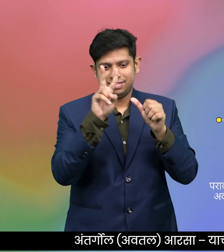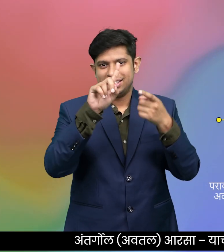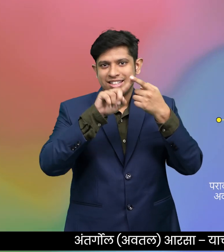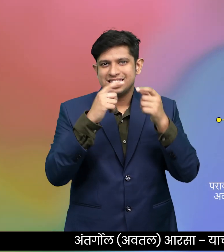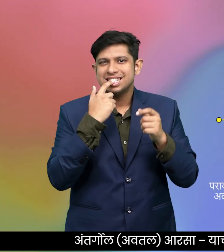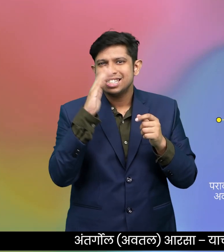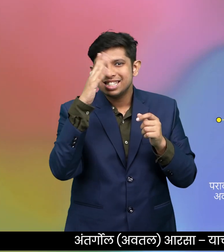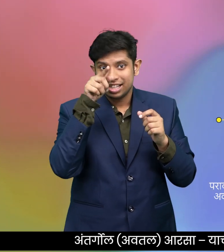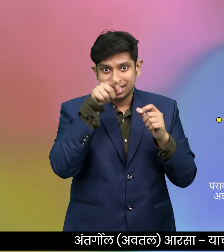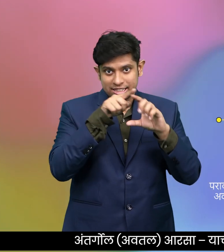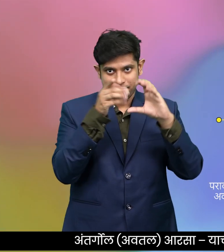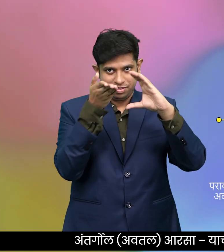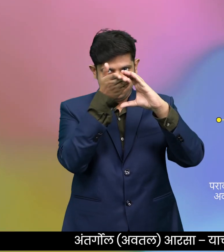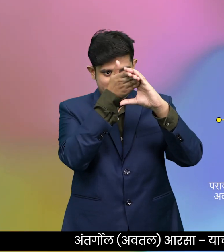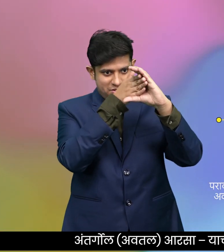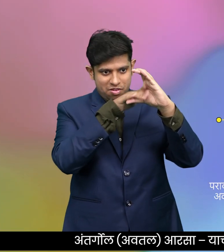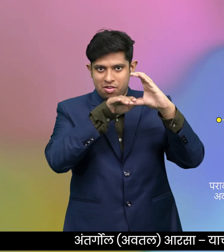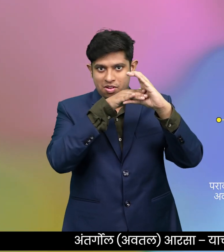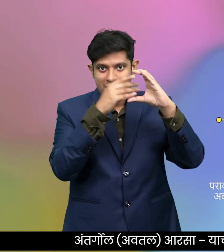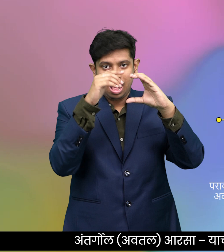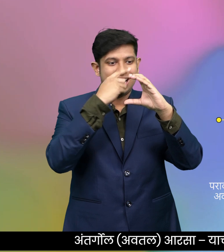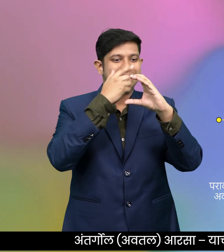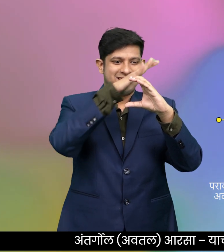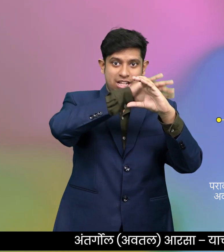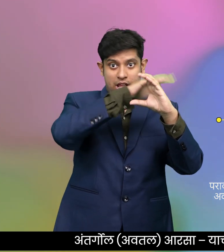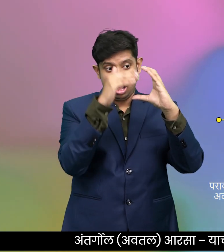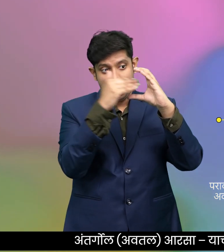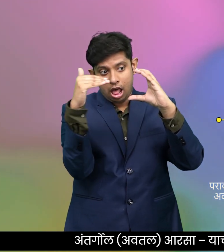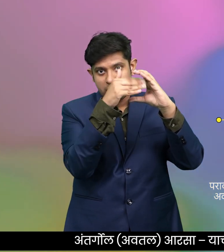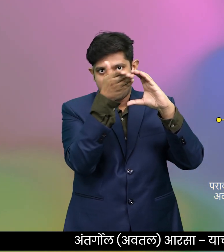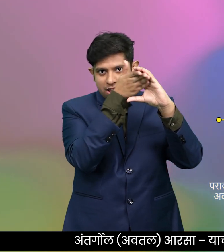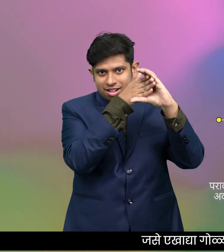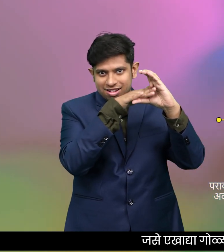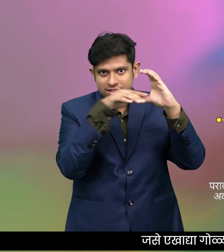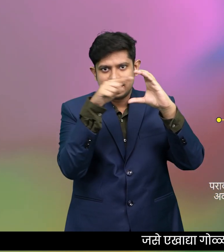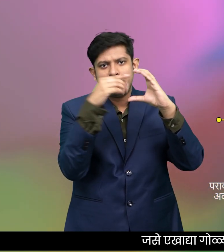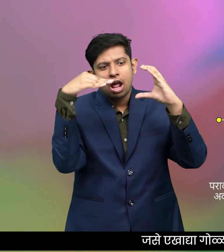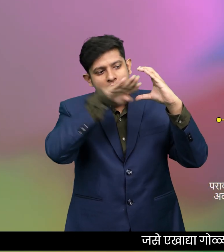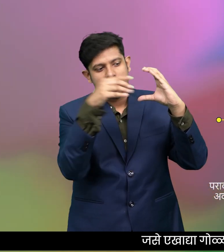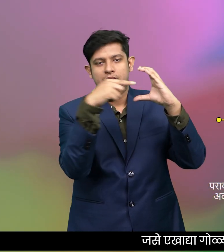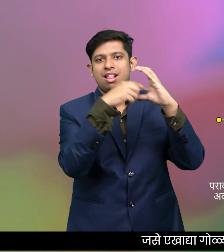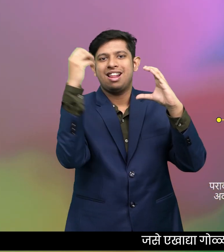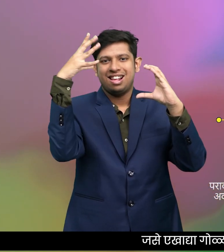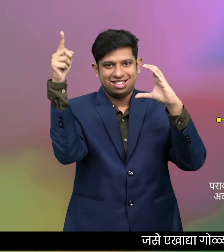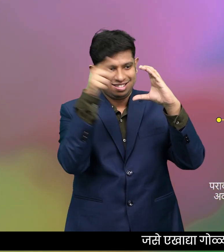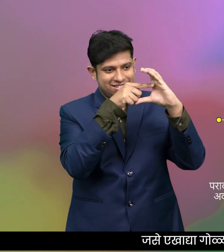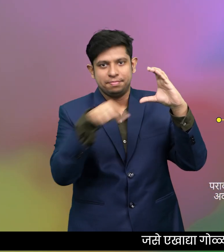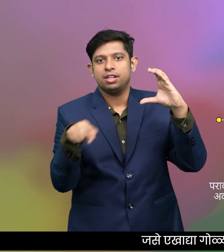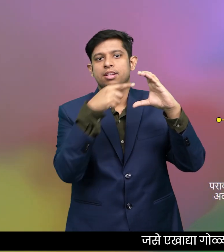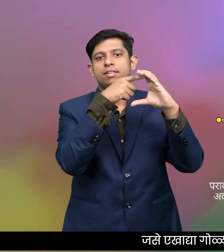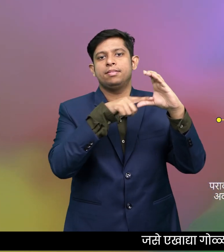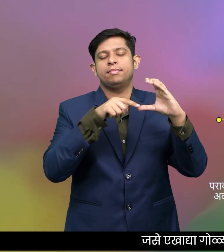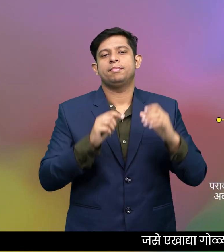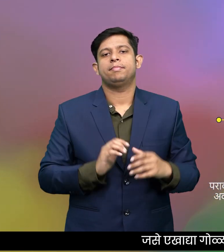अंतर्गोल अवतल आरसा याचा परावर्तक भाग आतल्या बाजूस वक्र असतो, जसे की एखाद्या गोळ्याच्या आतल्या